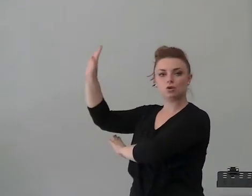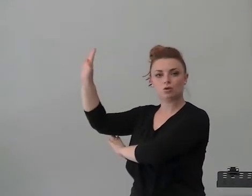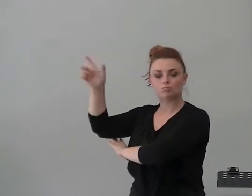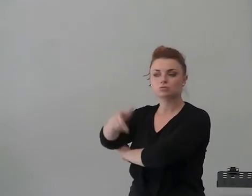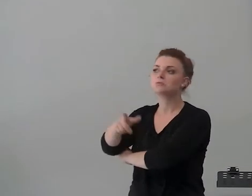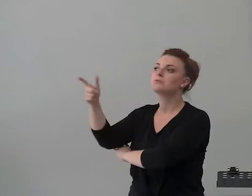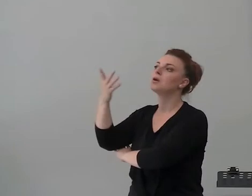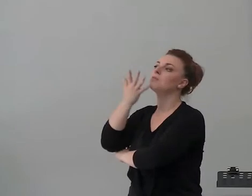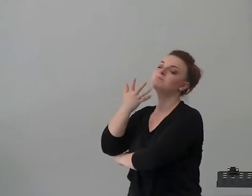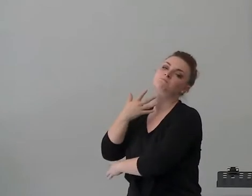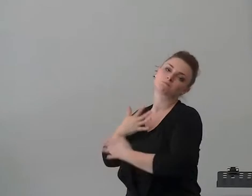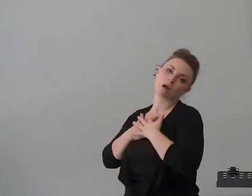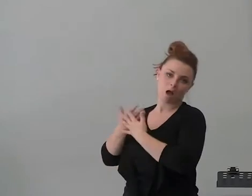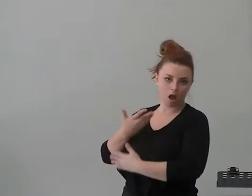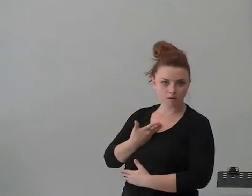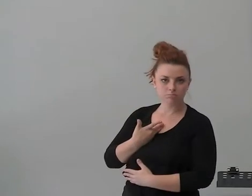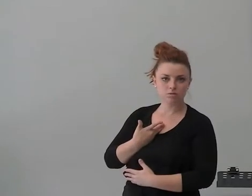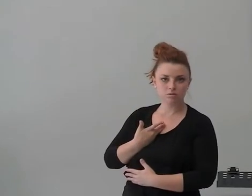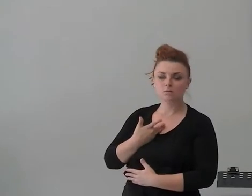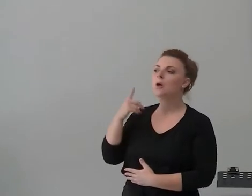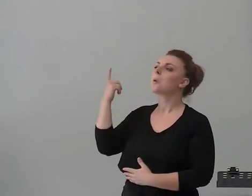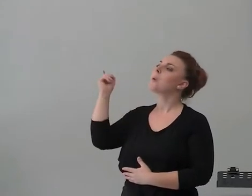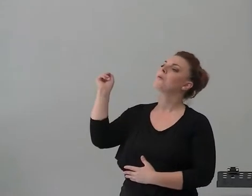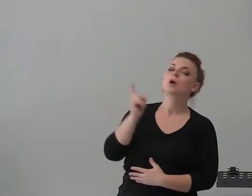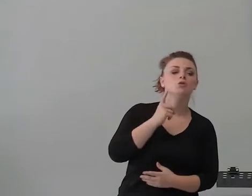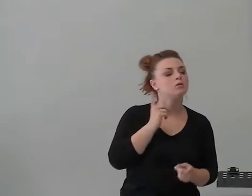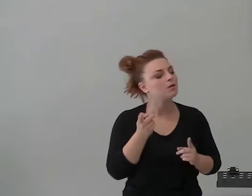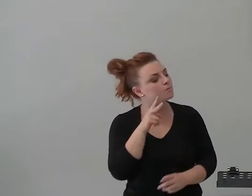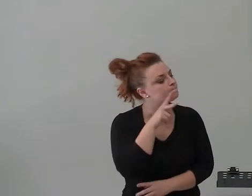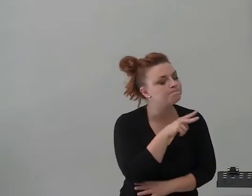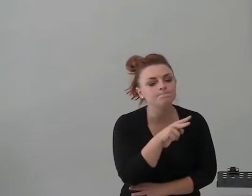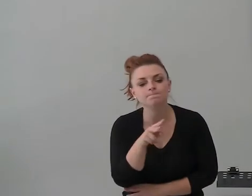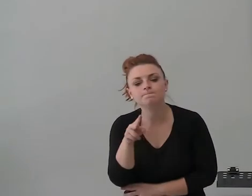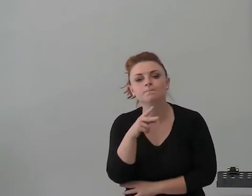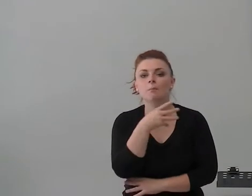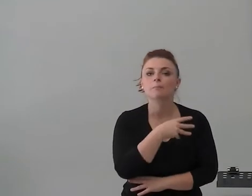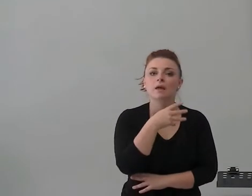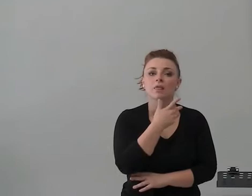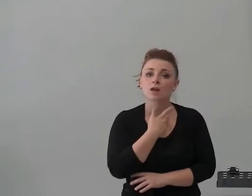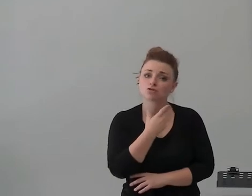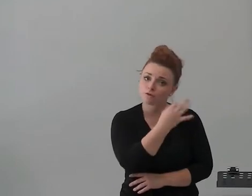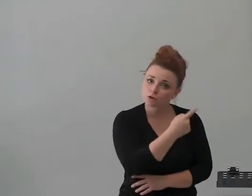E lui ogni tanto viene e controlla. Miguel, ma hai portato un po' di frutto?